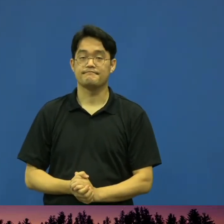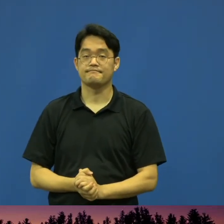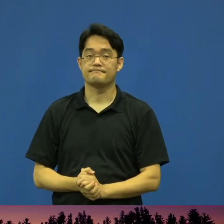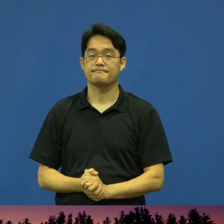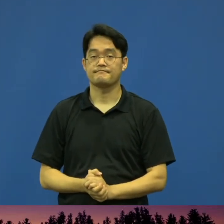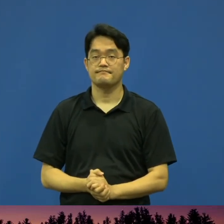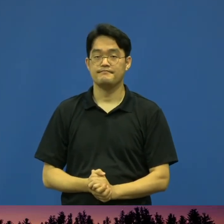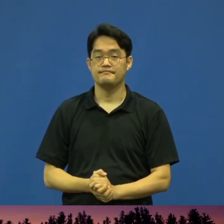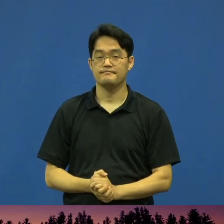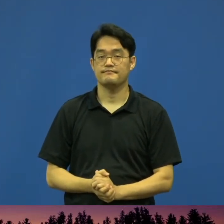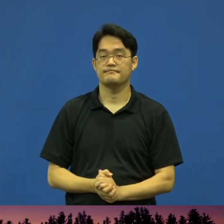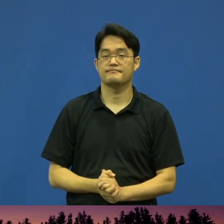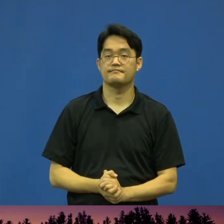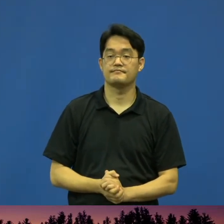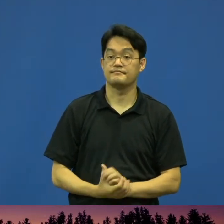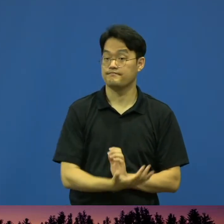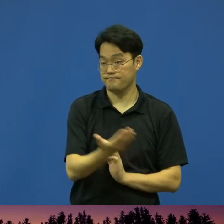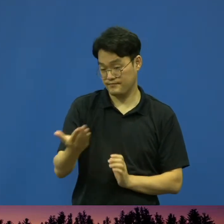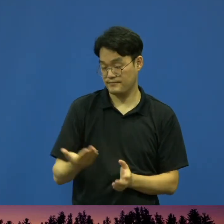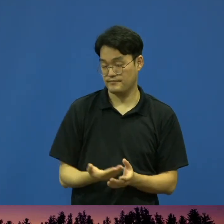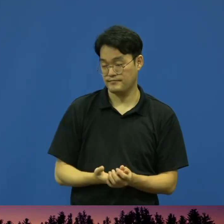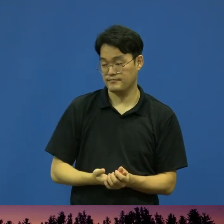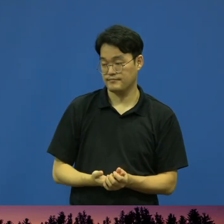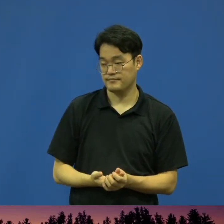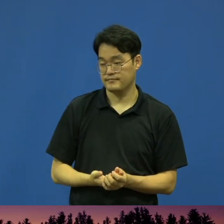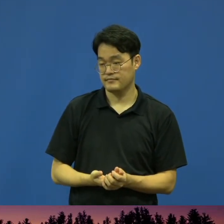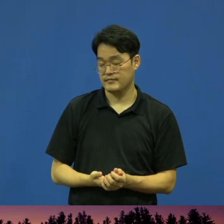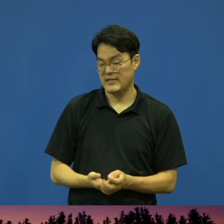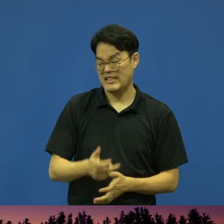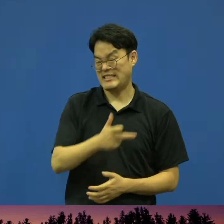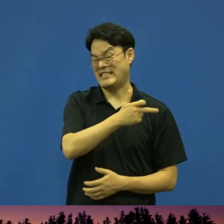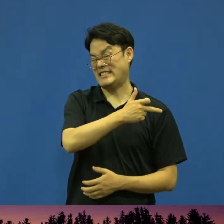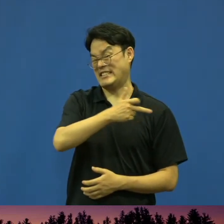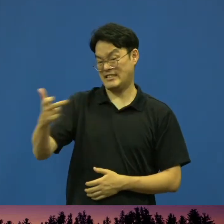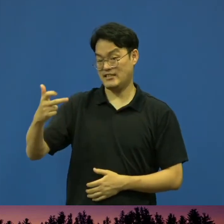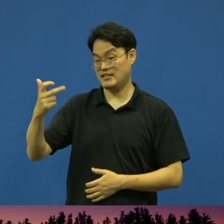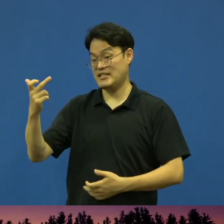거대한 산맥으로부터 떨어져 나온 빙하를 보신 적이 있습니까?